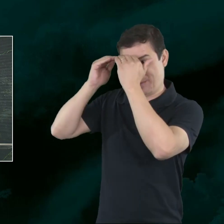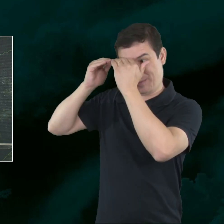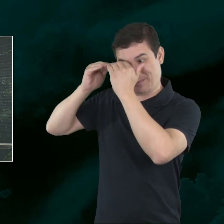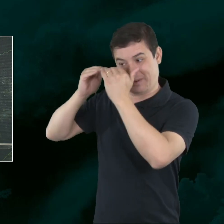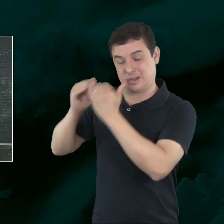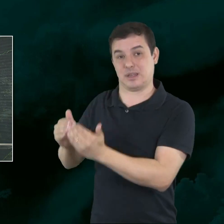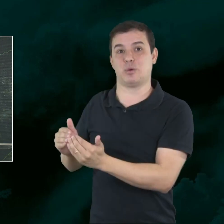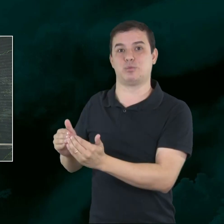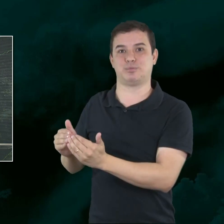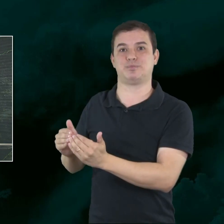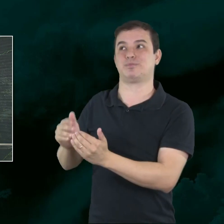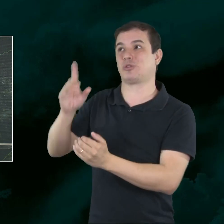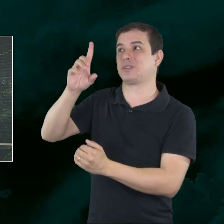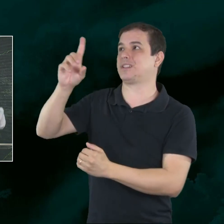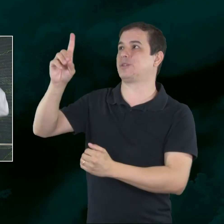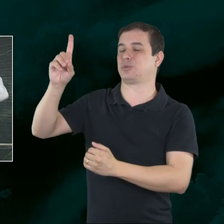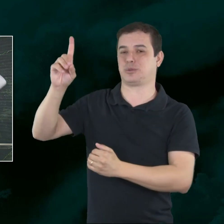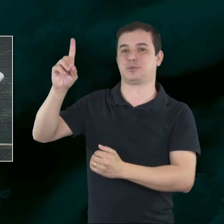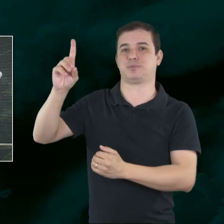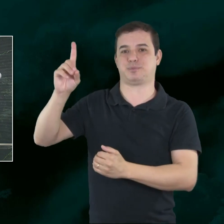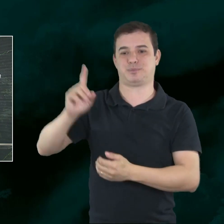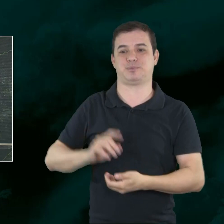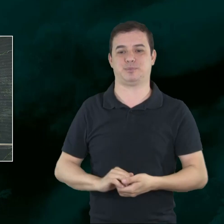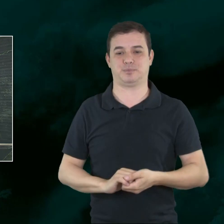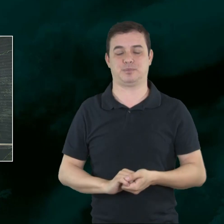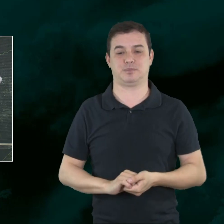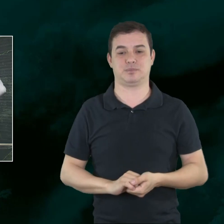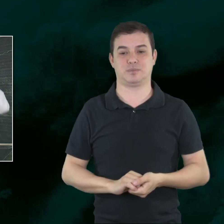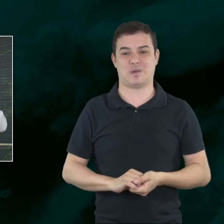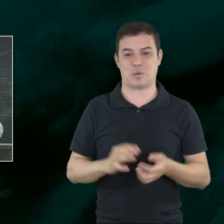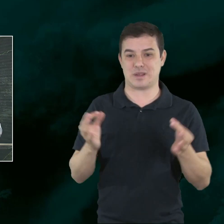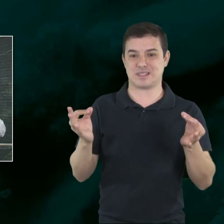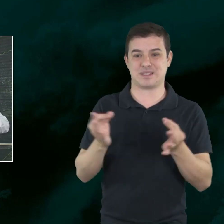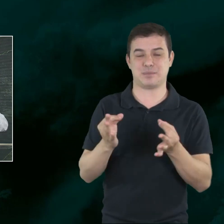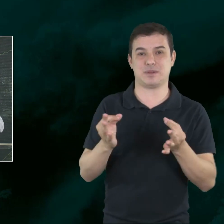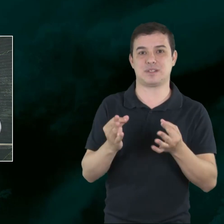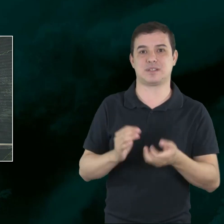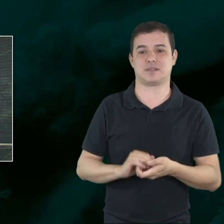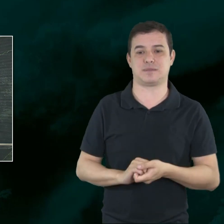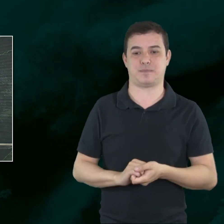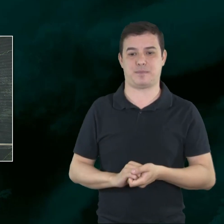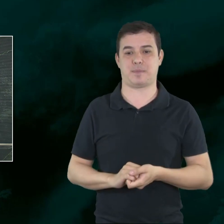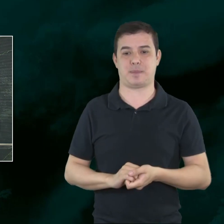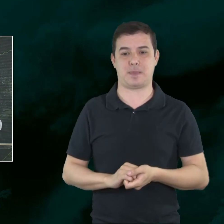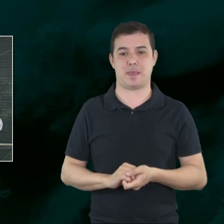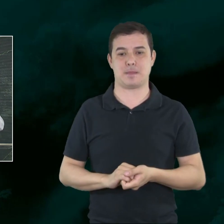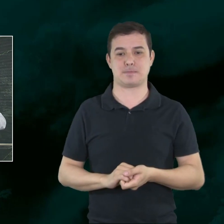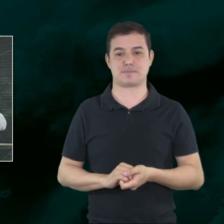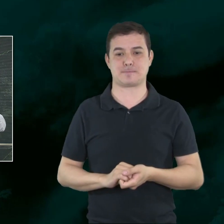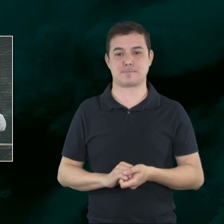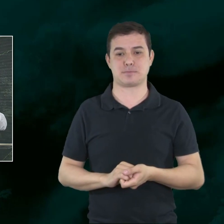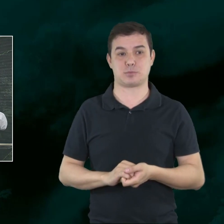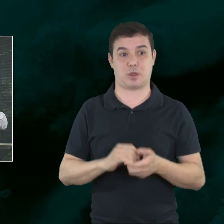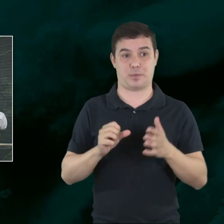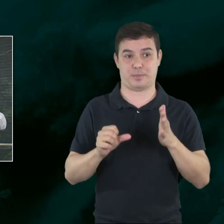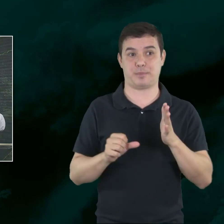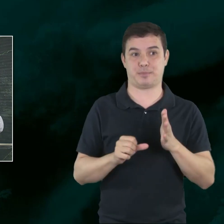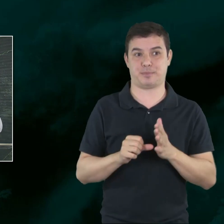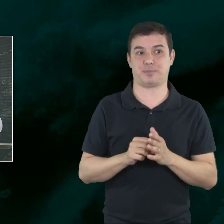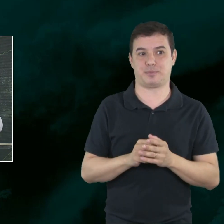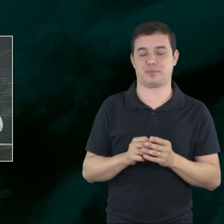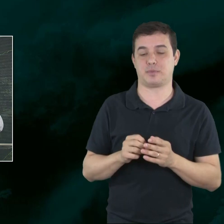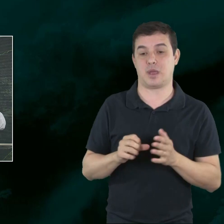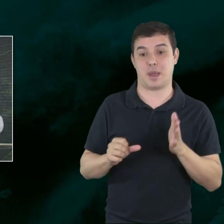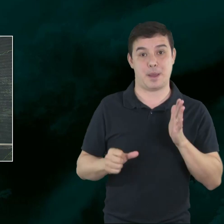essa nota 2 de King James atualizada. Então não será uma coisa simples. Então, primeiro,